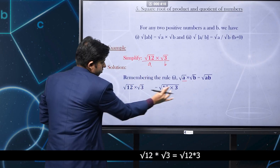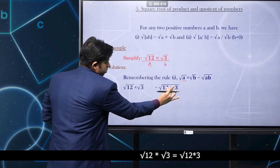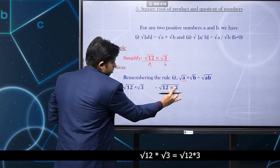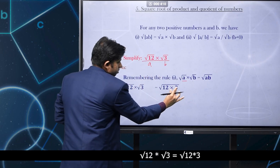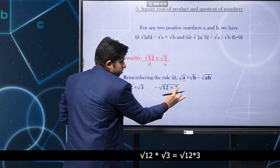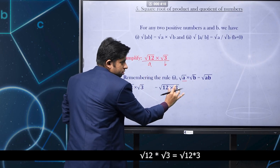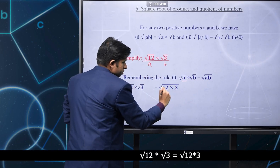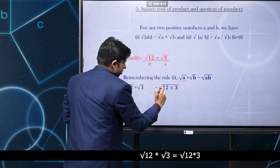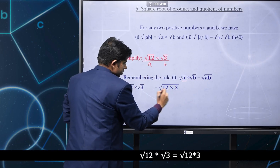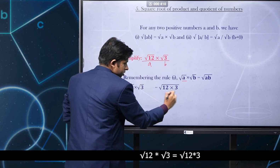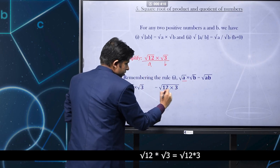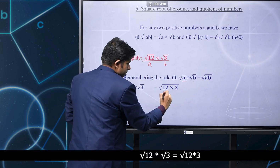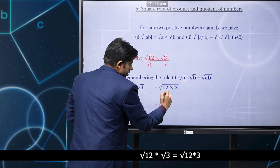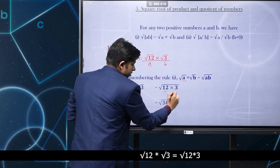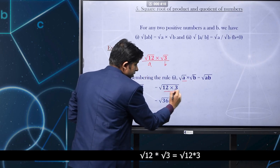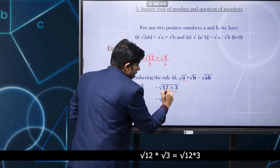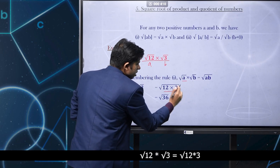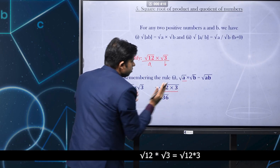बरोबर वर्गमुळामध्ये 12 गुणिले 3